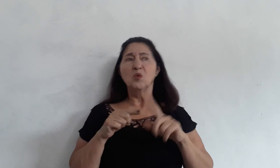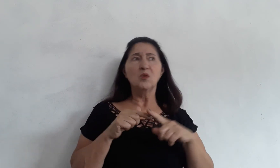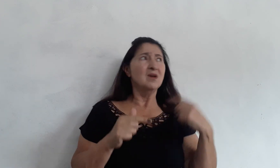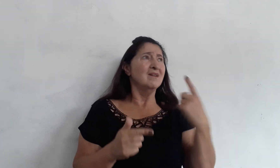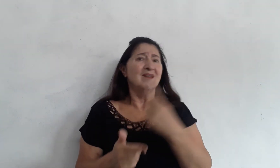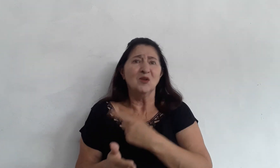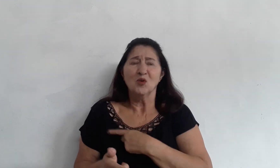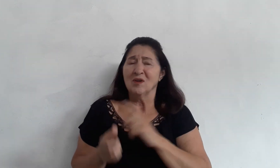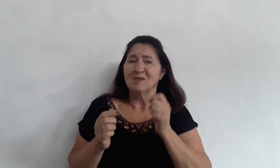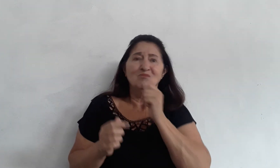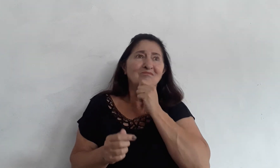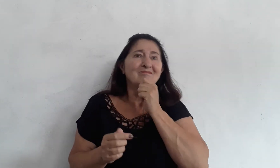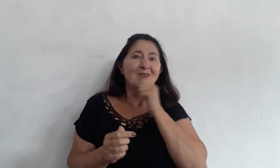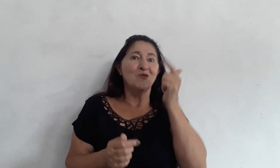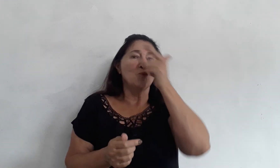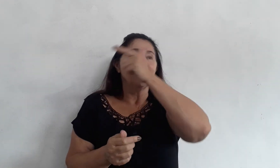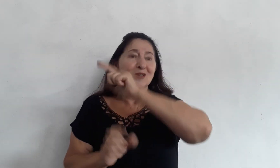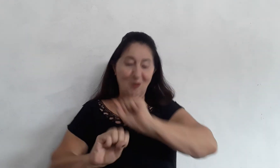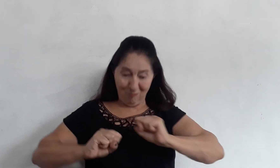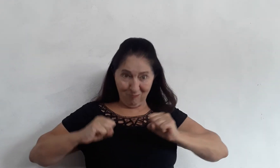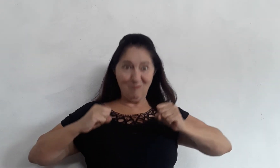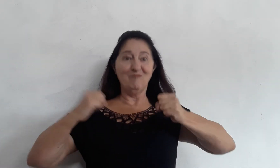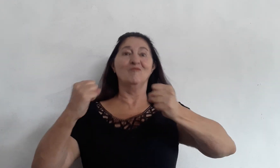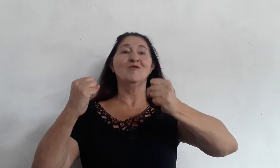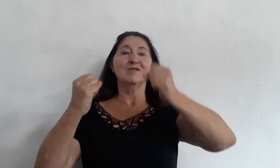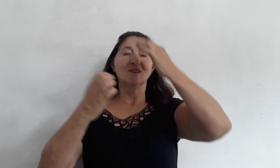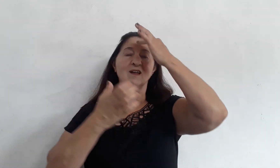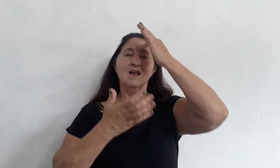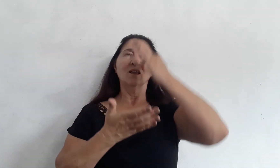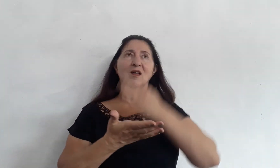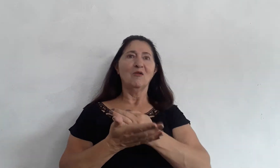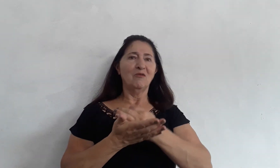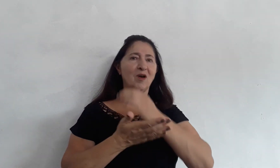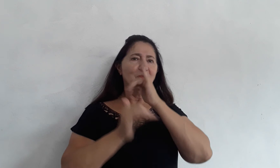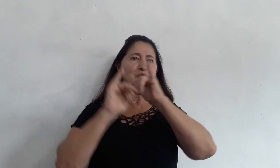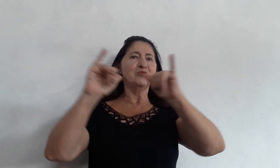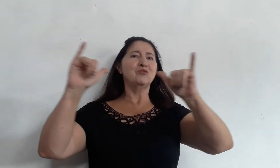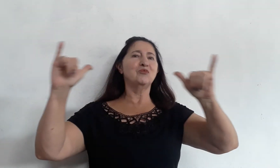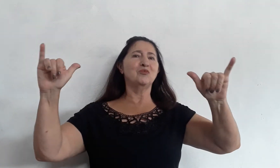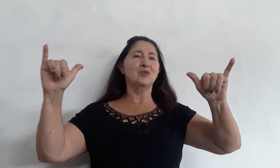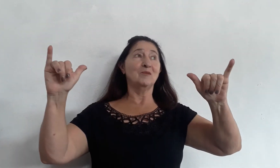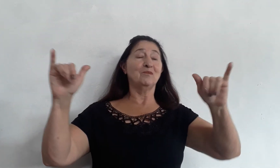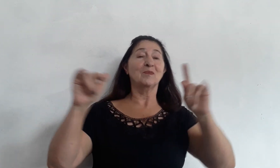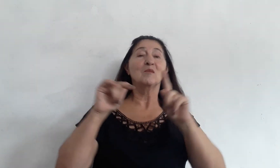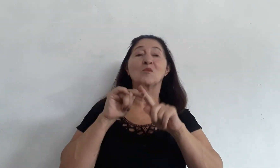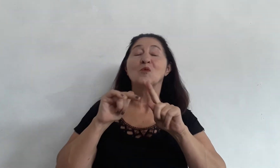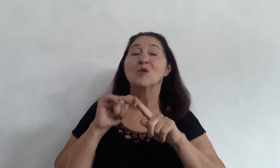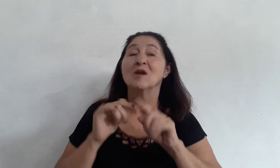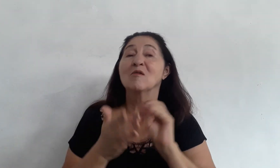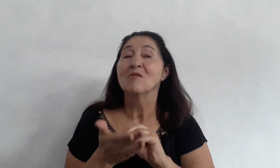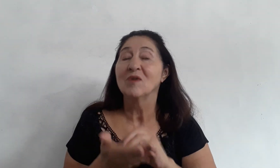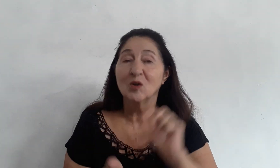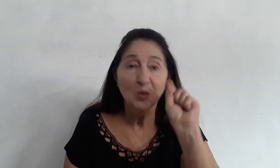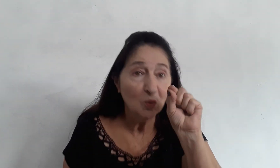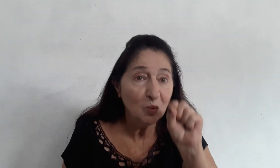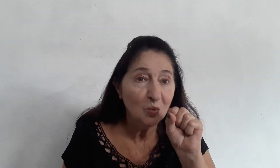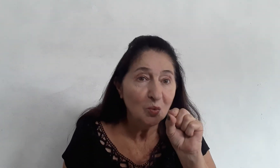demonstrar a força da nossa fé com testemunho? Porque nos falta oração e nos